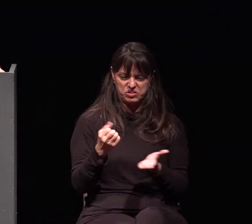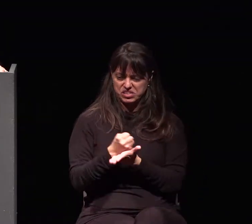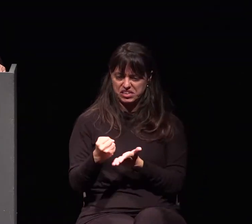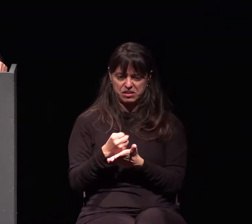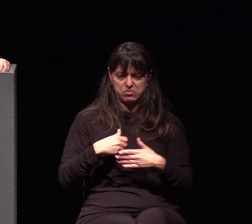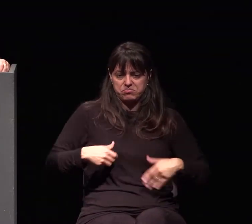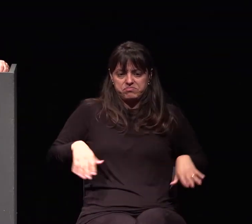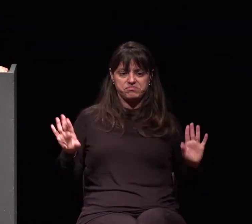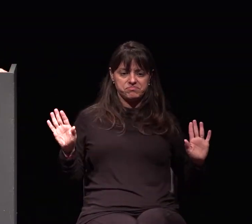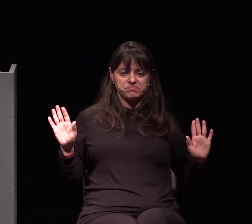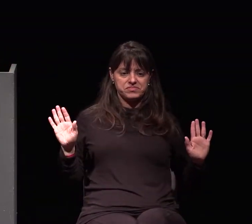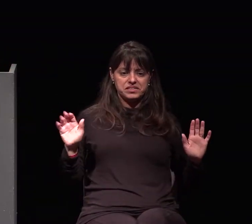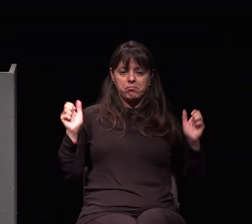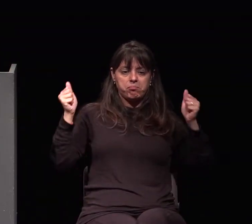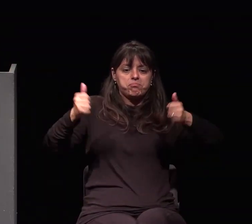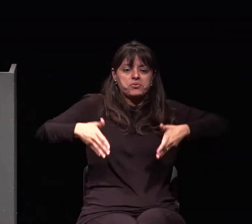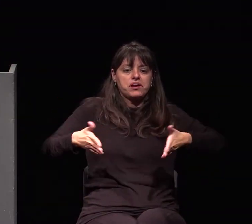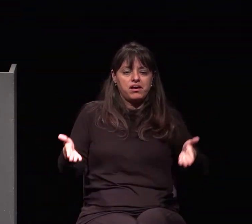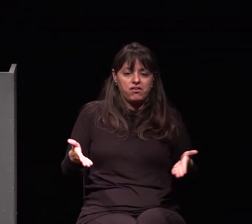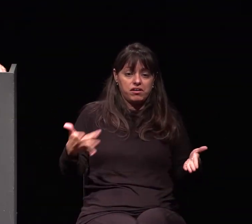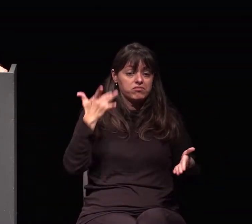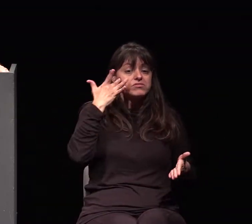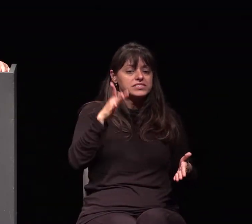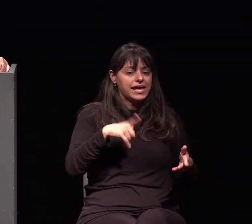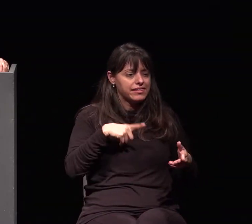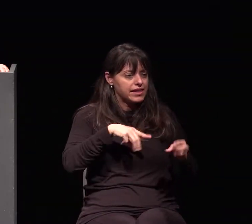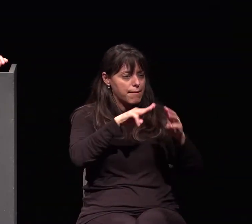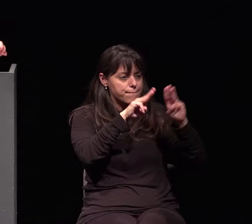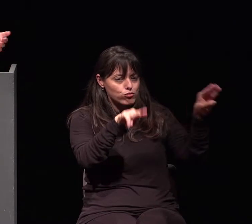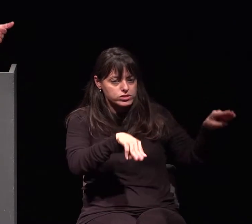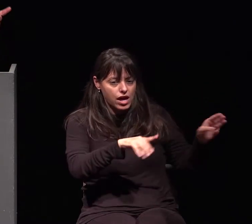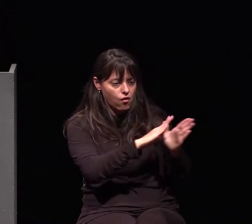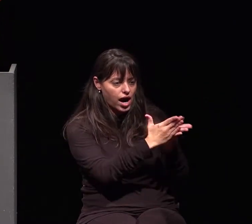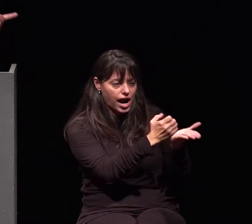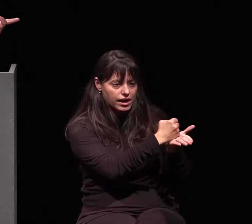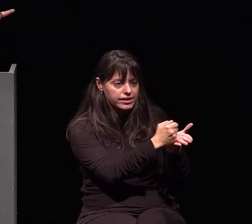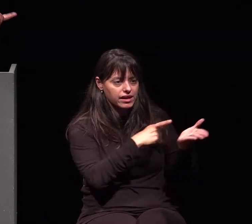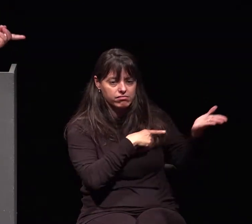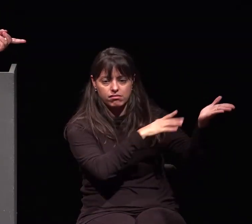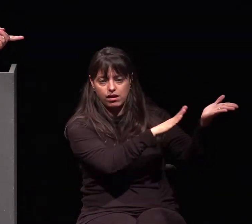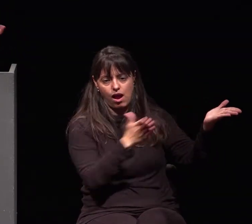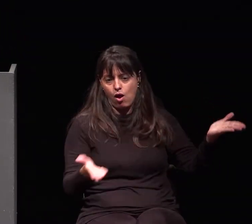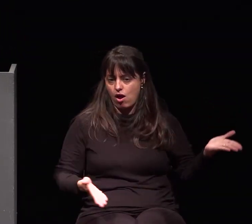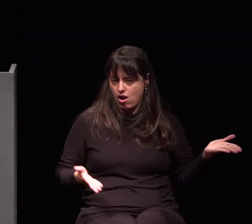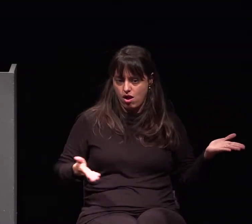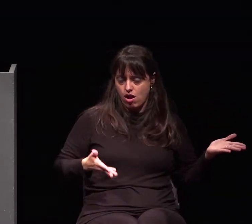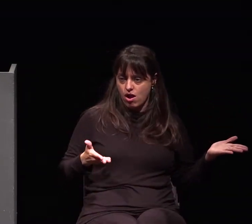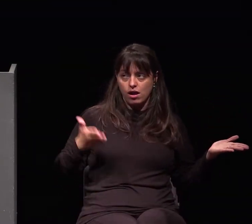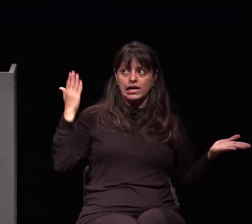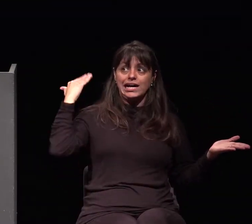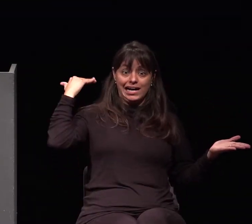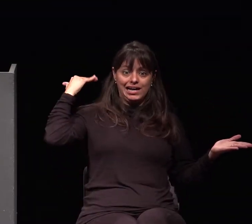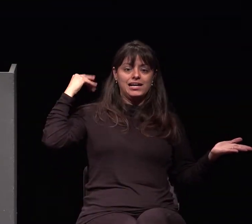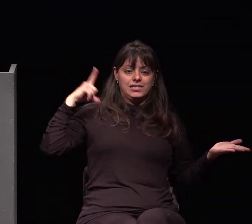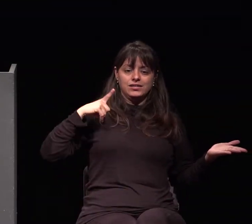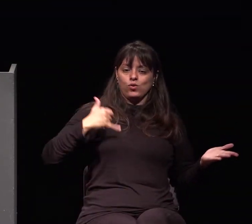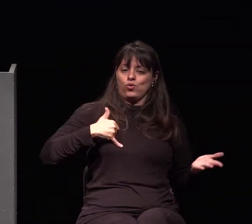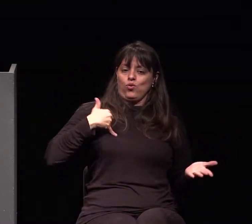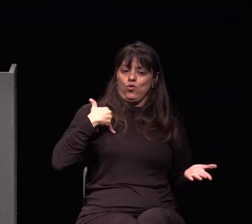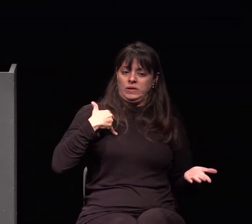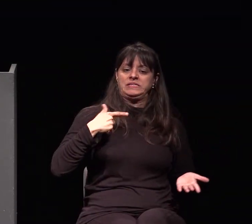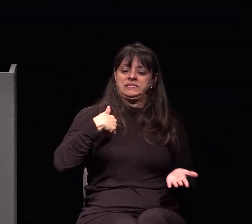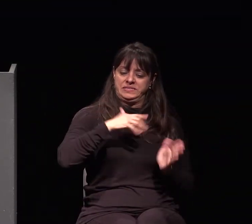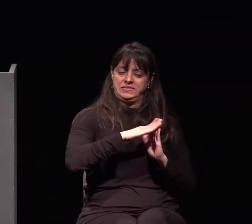isso. Deve ter algum museu aí, né, para vocês verem. Mas, na época, a gente tinha orgulho de ter uma